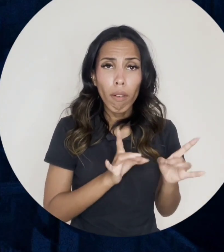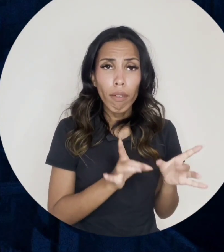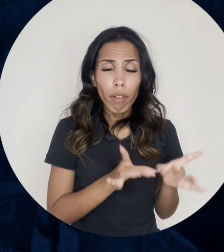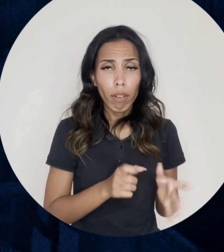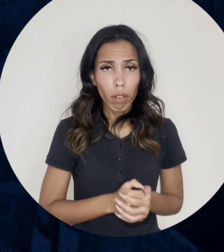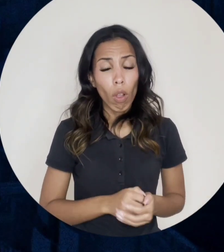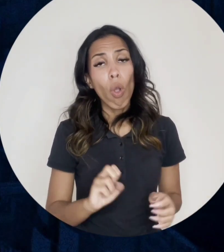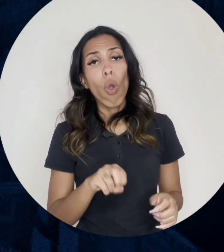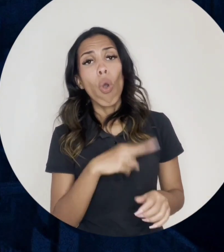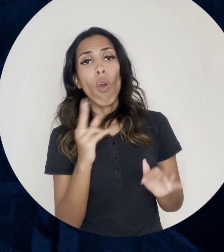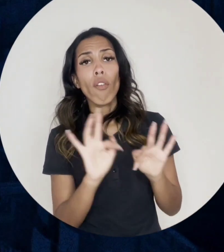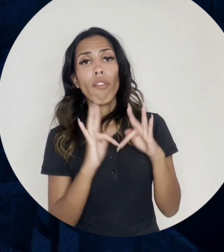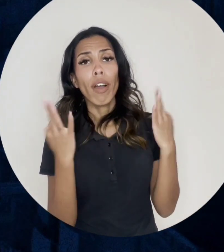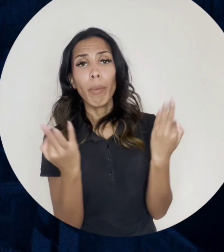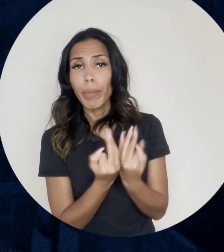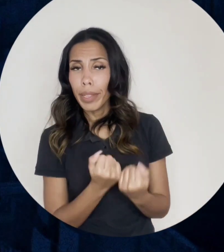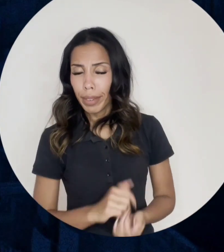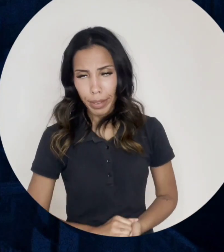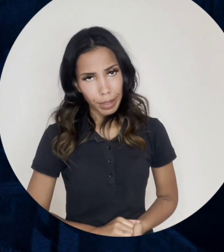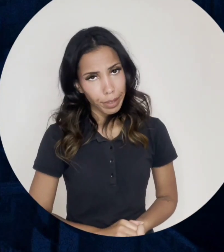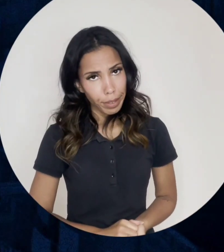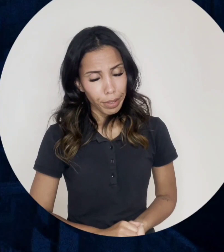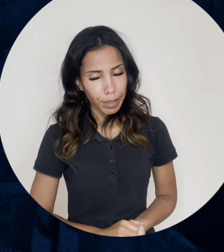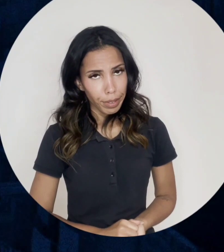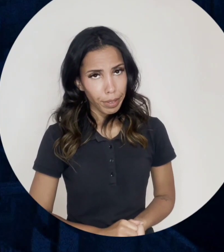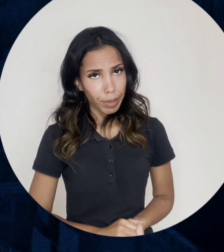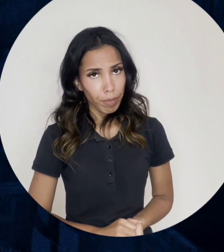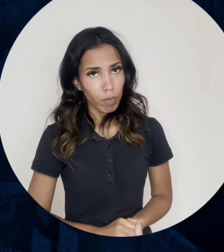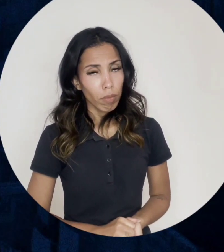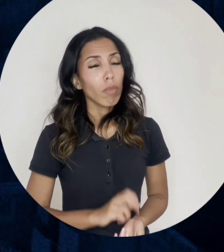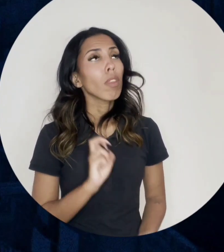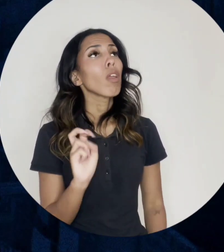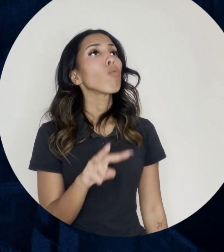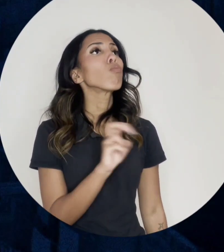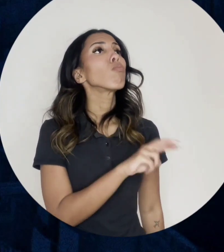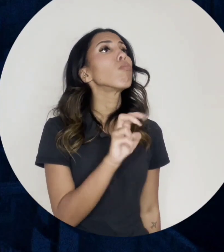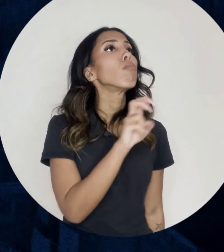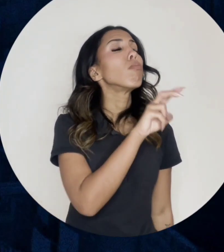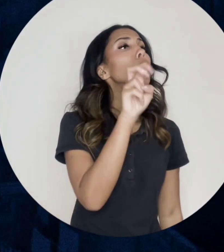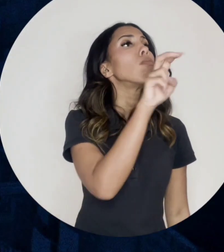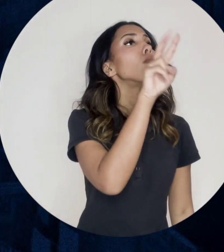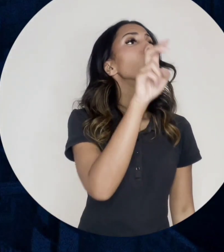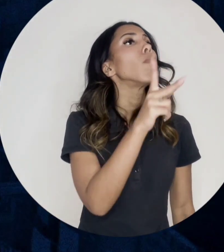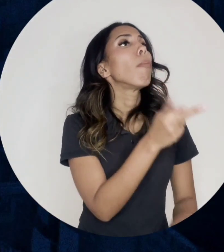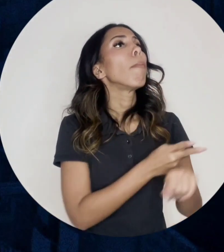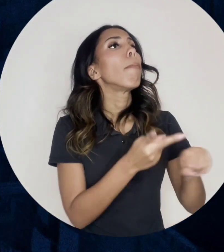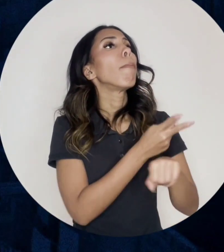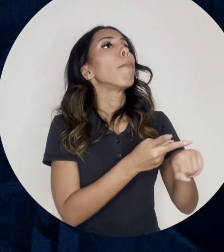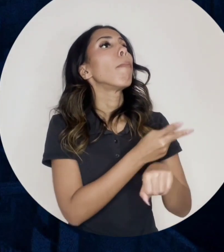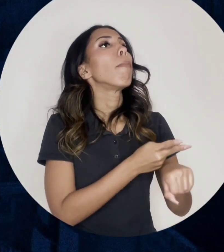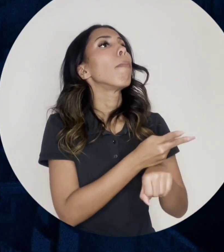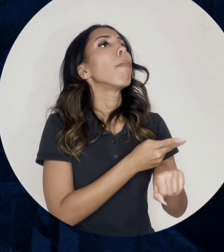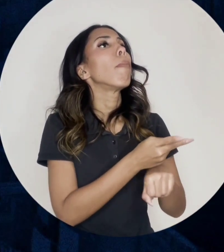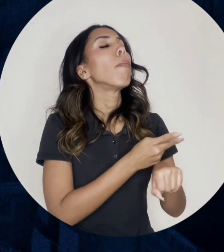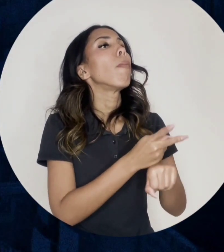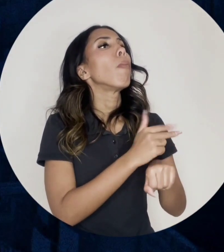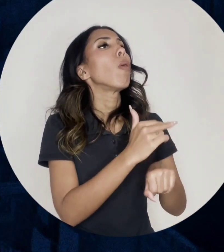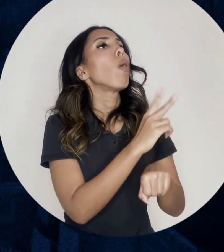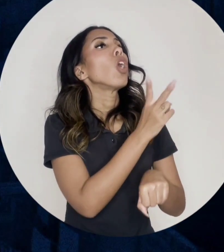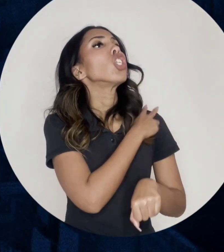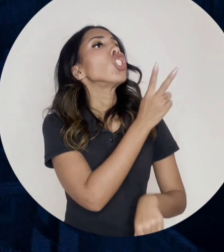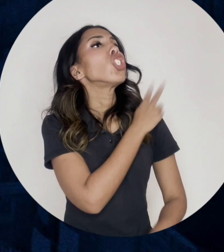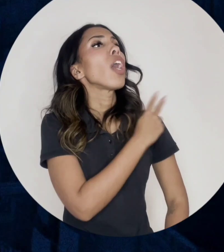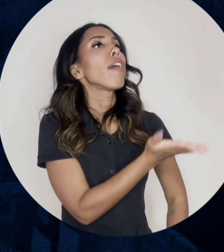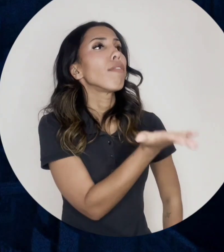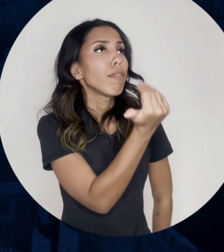era parente, né? E aí eu tive que subir e procurar o Senhor Todo-Poderoso e dizer para